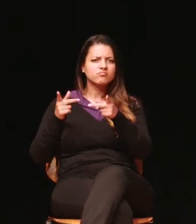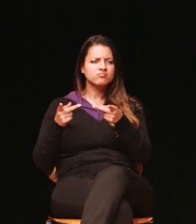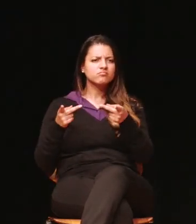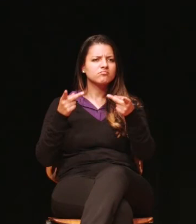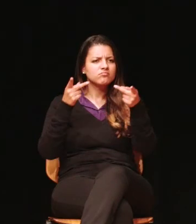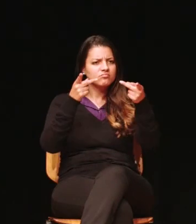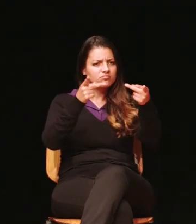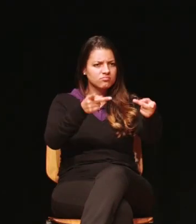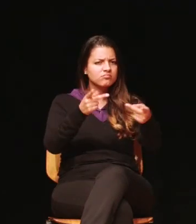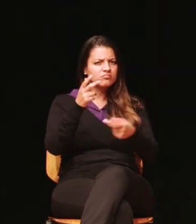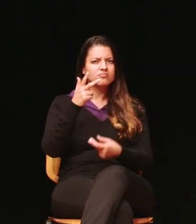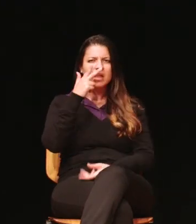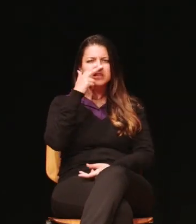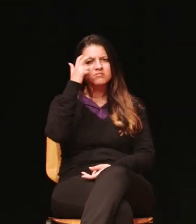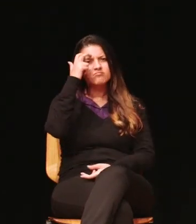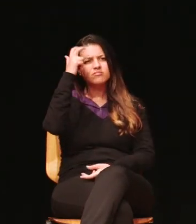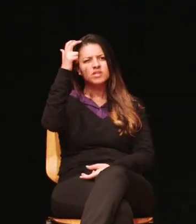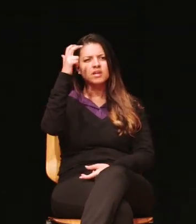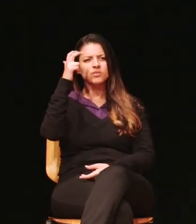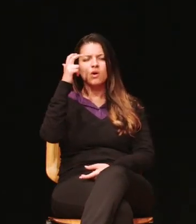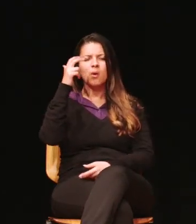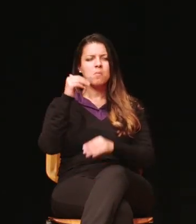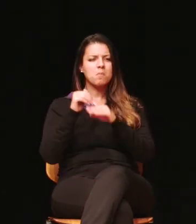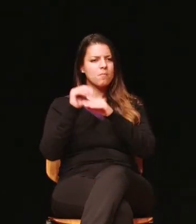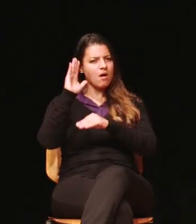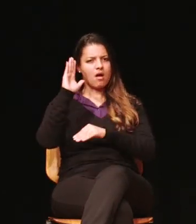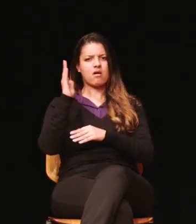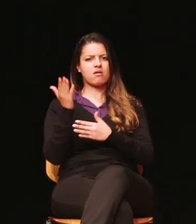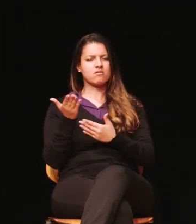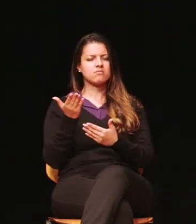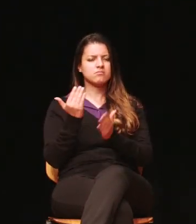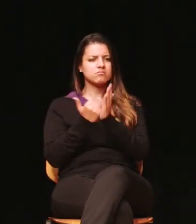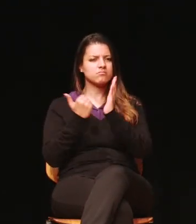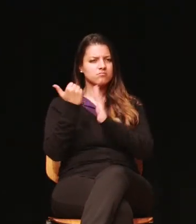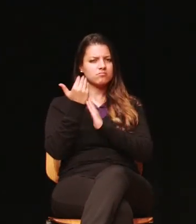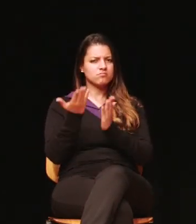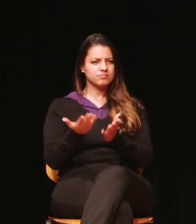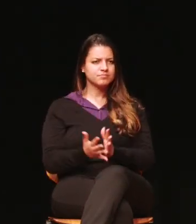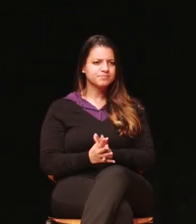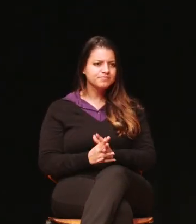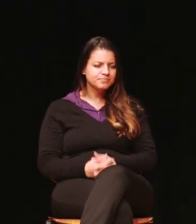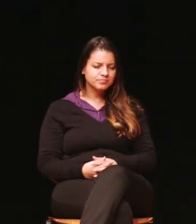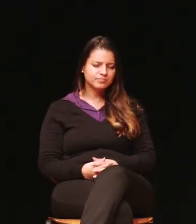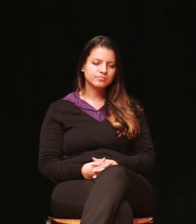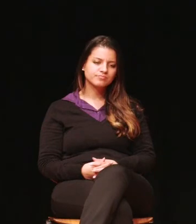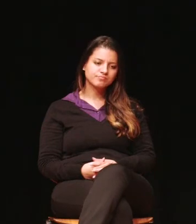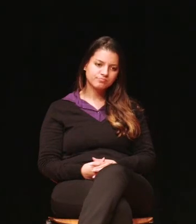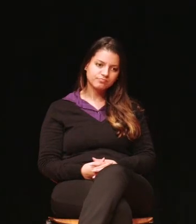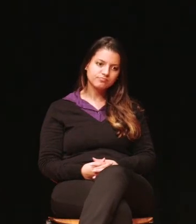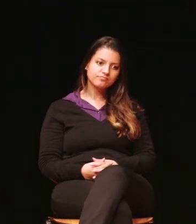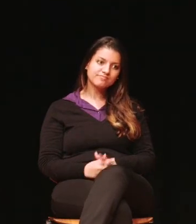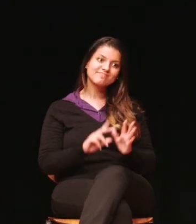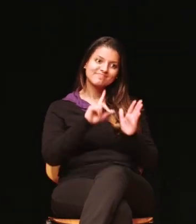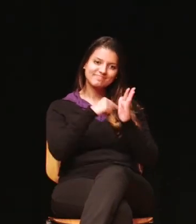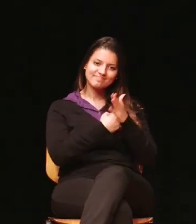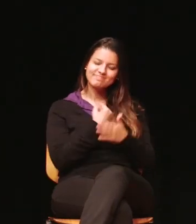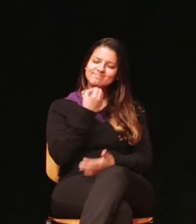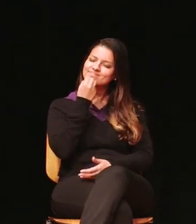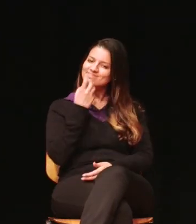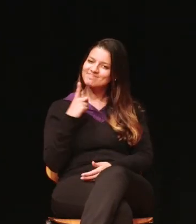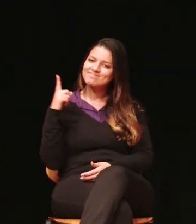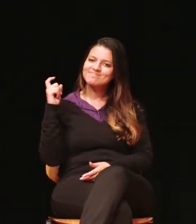desse intelectual, além dessa apreciação talvez tradicional? A pergunta é boa e difícil,